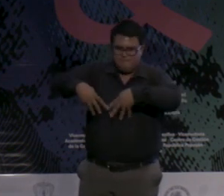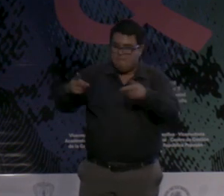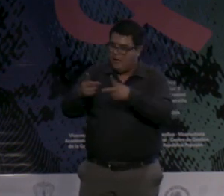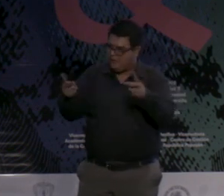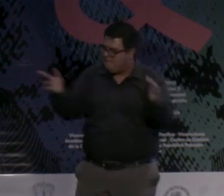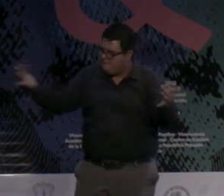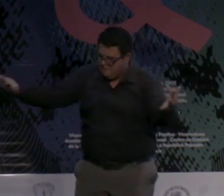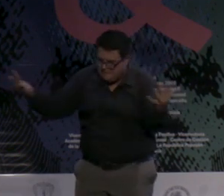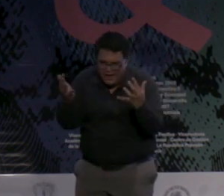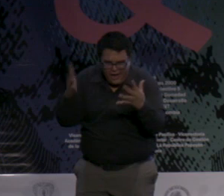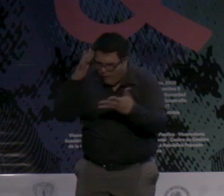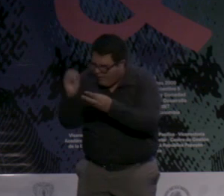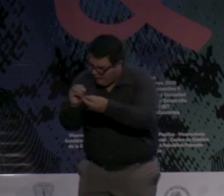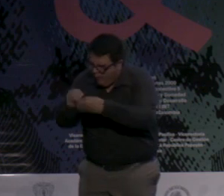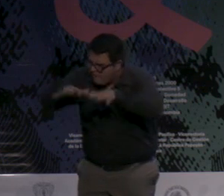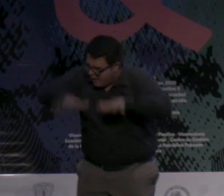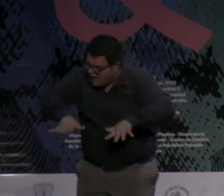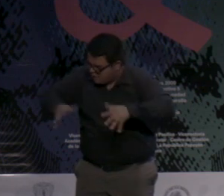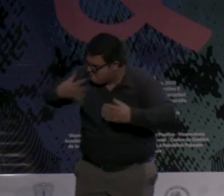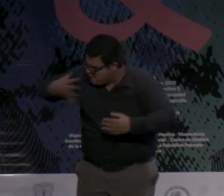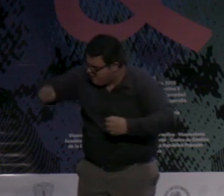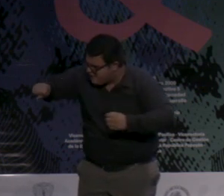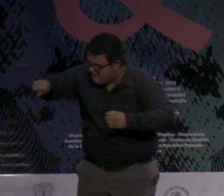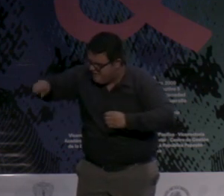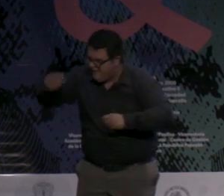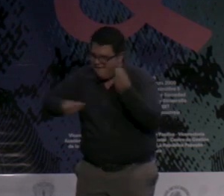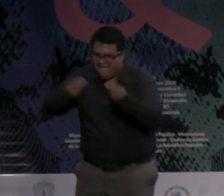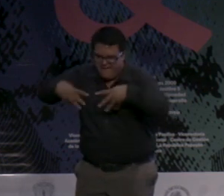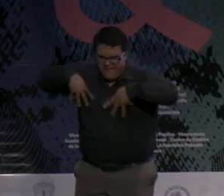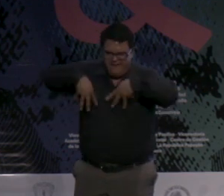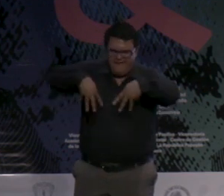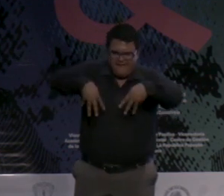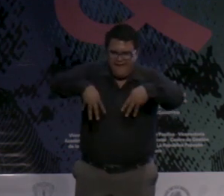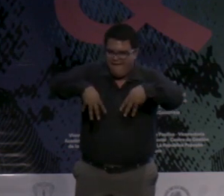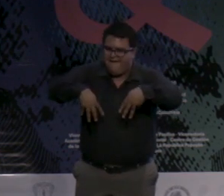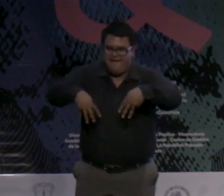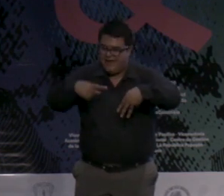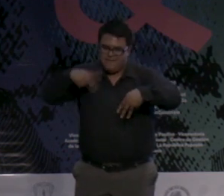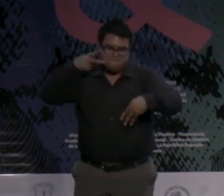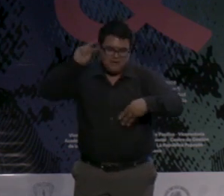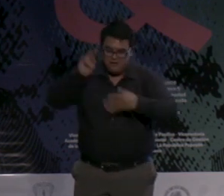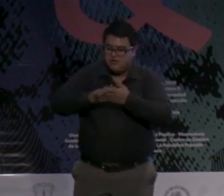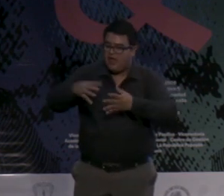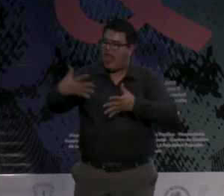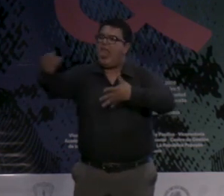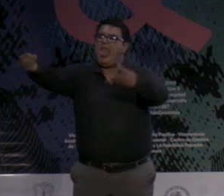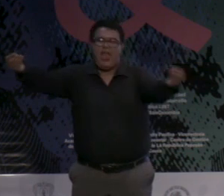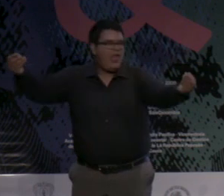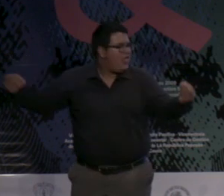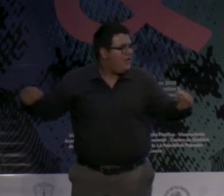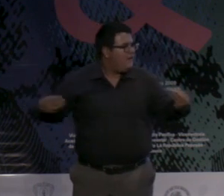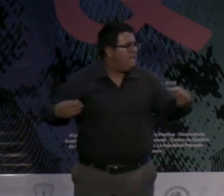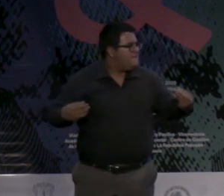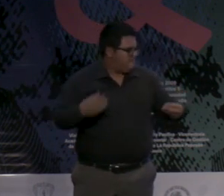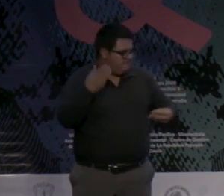los obreros, mientras que hacer completamente eficiente la conexión del poder del Estado. Pasa a la siguiente, por favor.